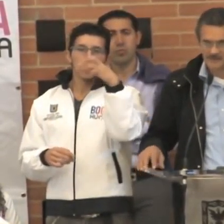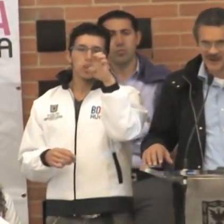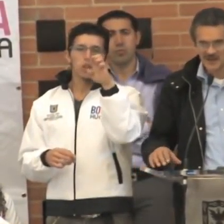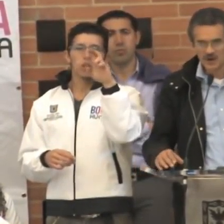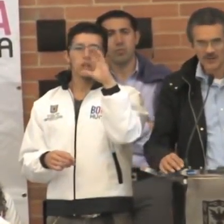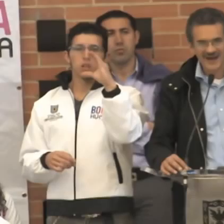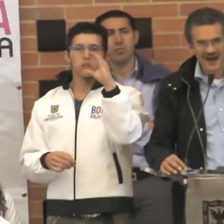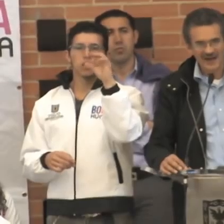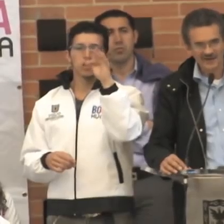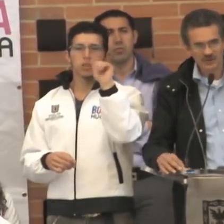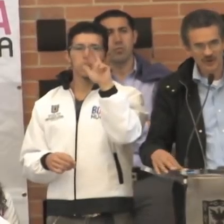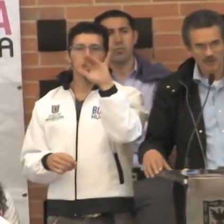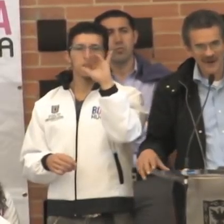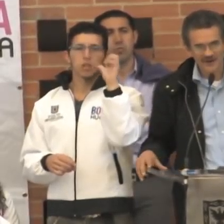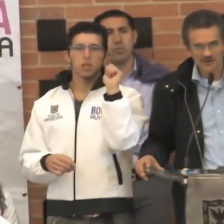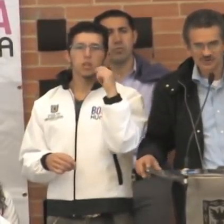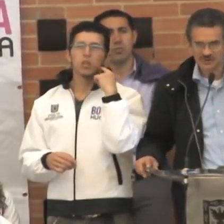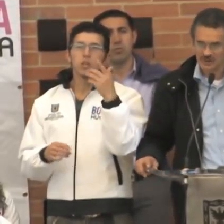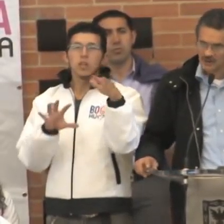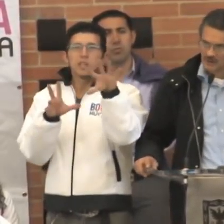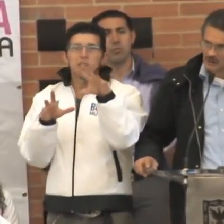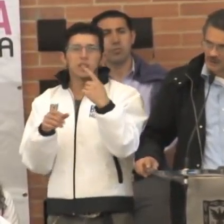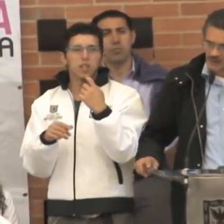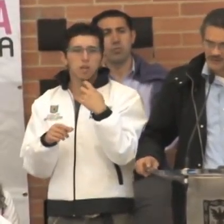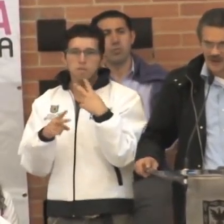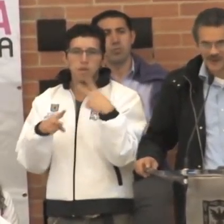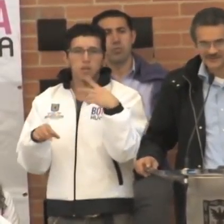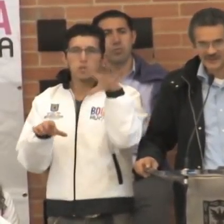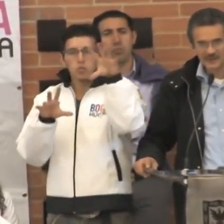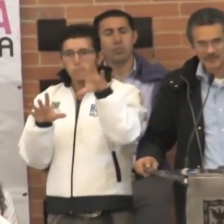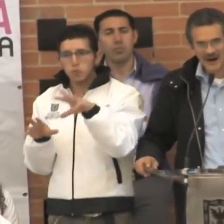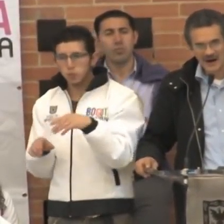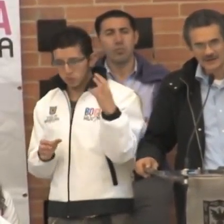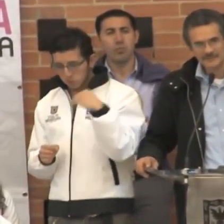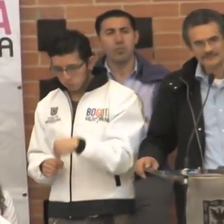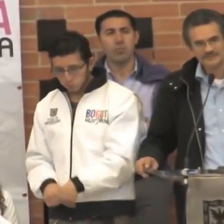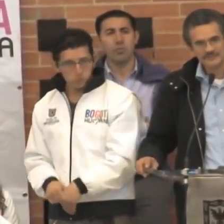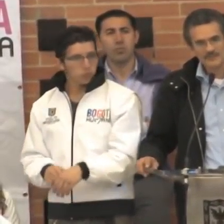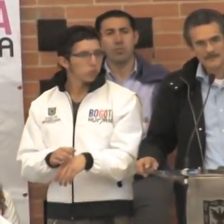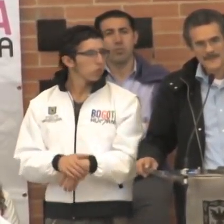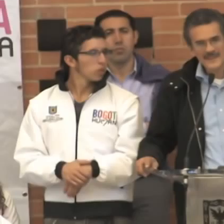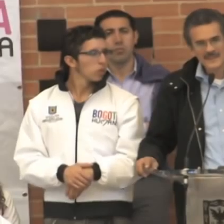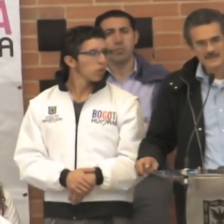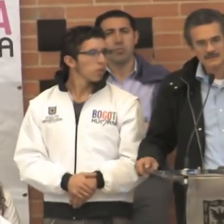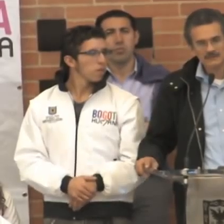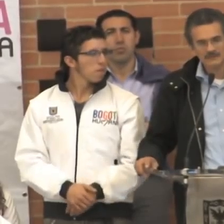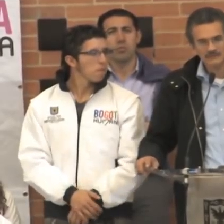que tiene peligro de caer sobre los barrios. de la parte baja